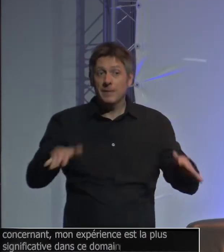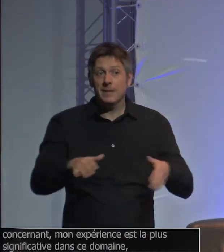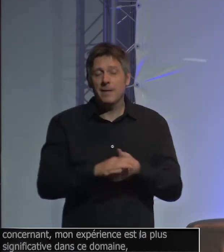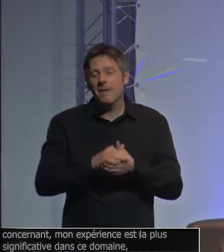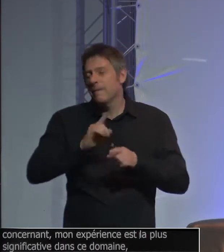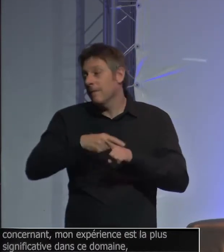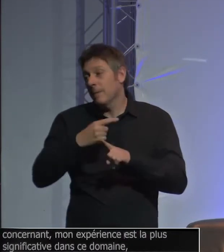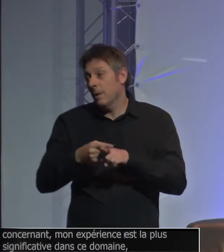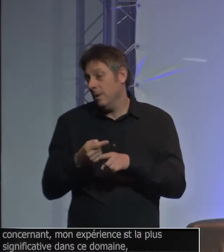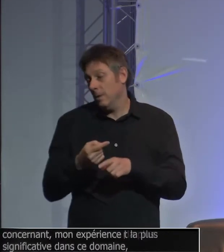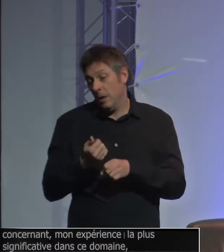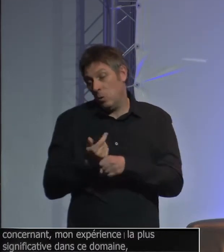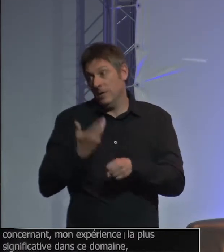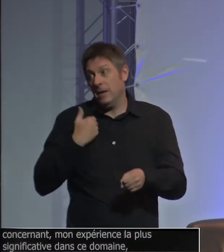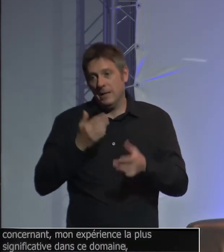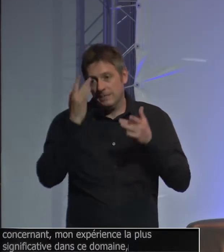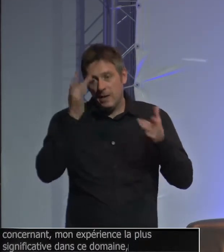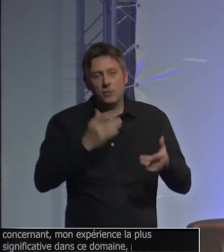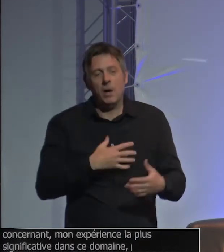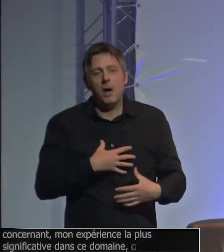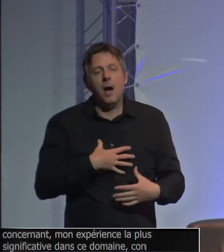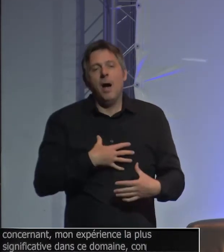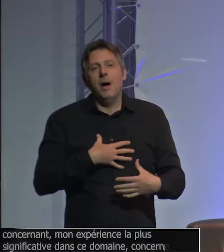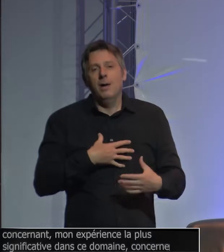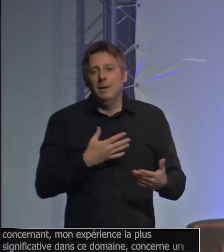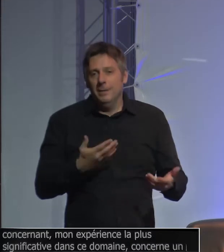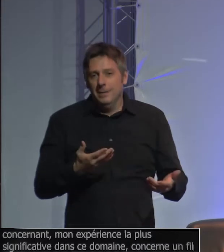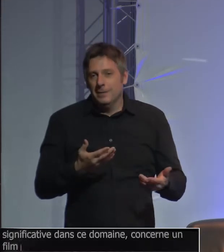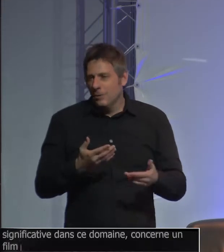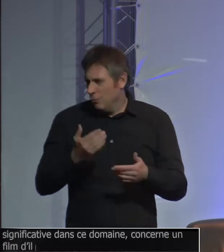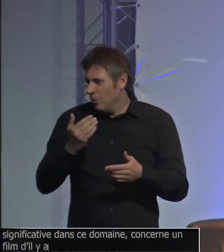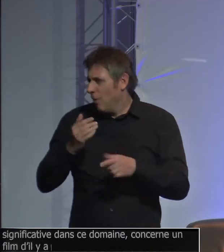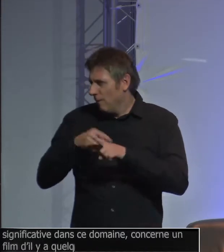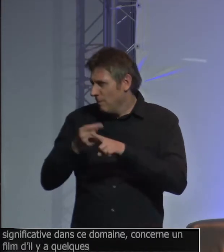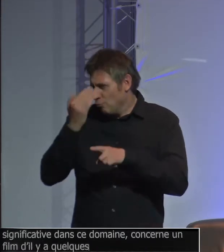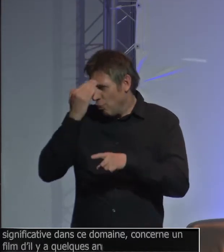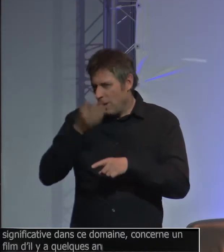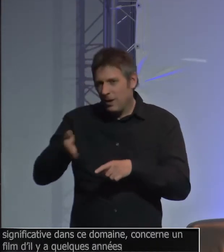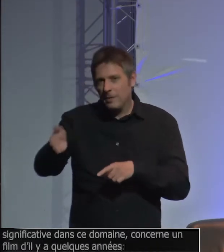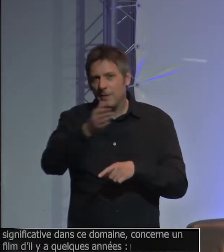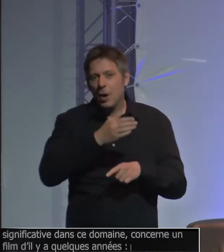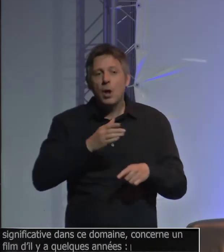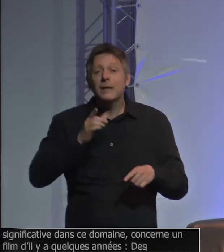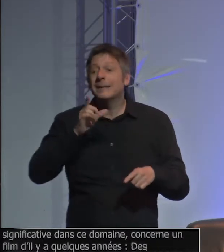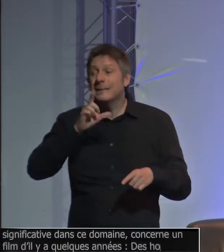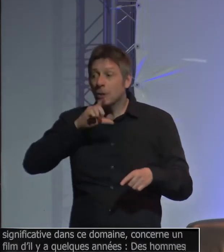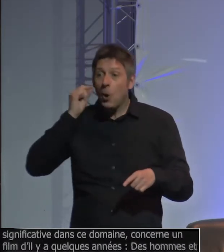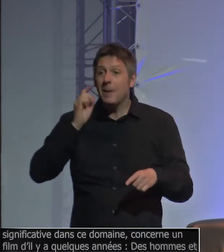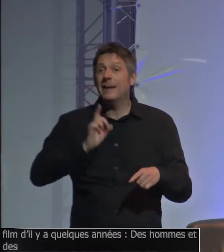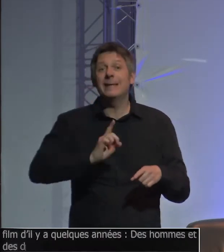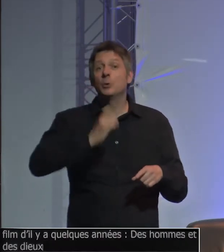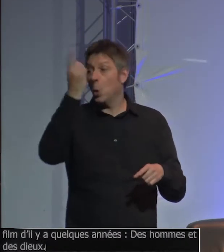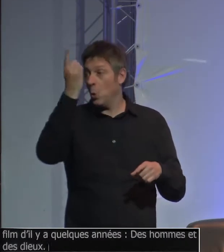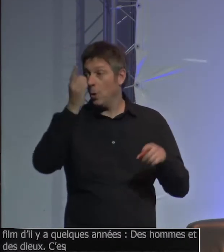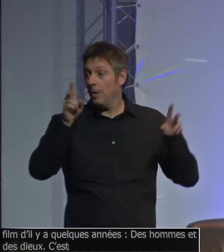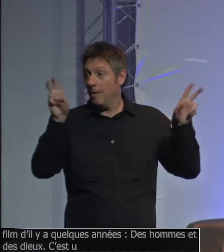un film que j'ai vu il y a quelques années. C'était, vous l'avez certainement tous en mémoire, Des hommes et des dieux.